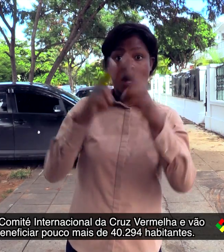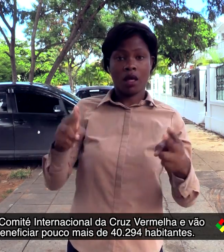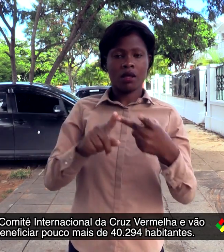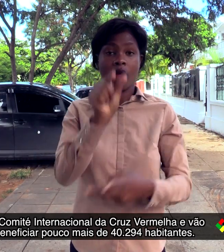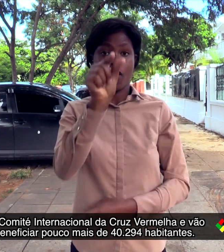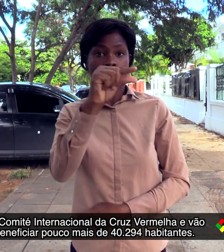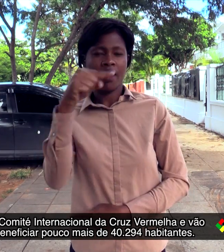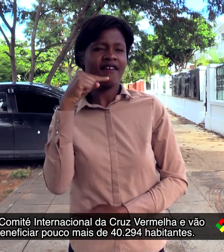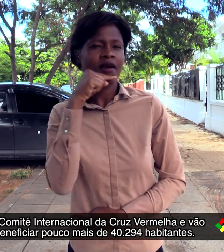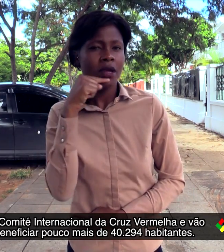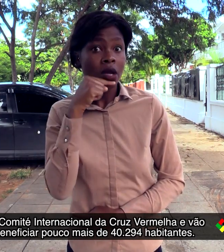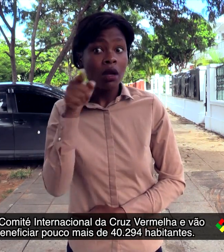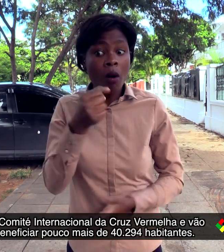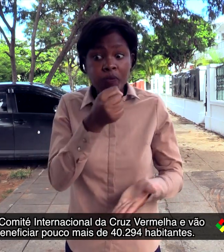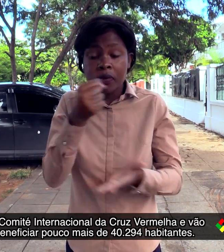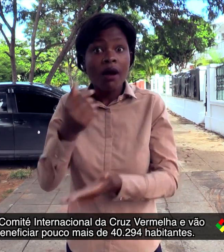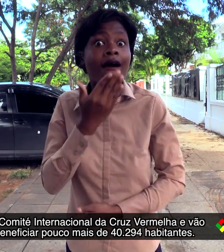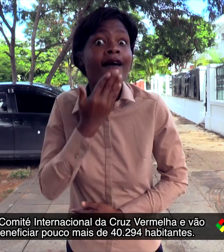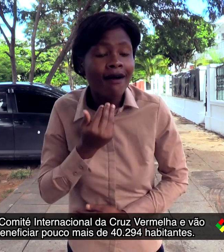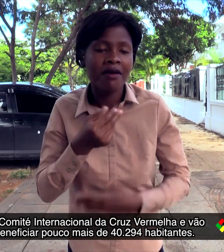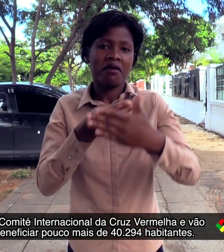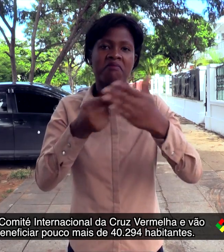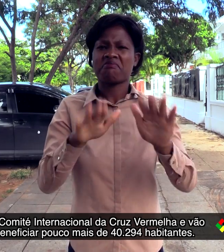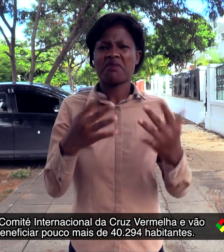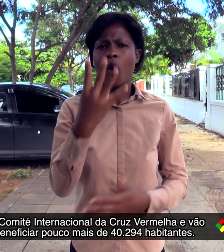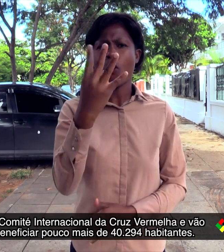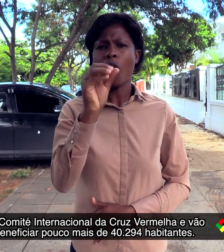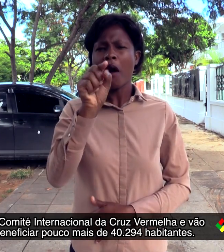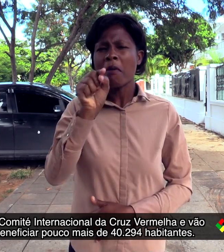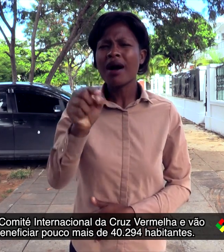vão beneficiar pouco mais de 40 mil habitantes.